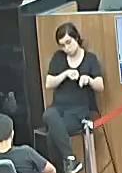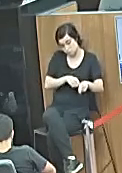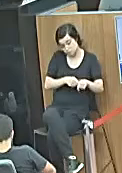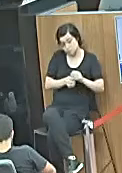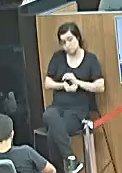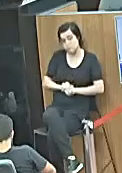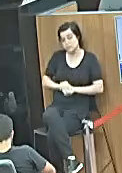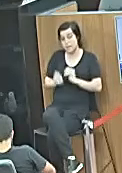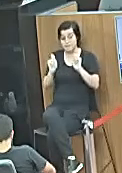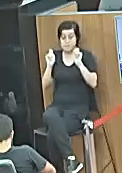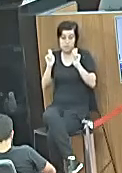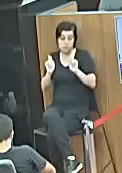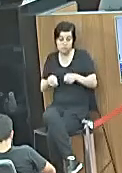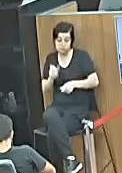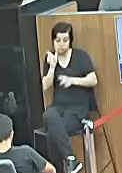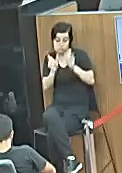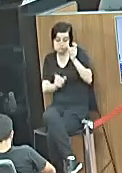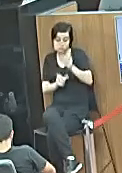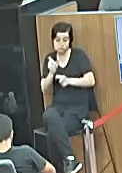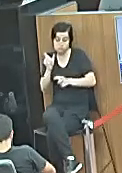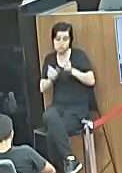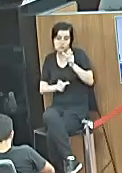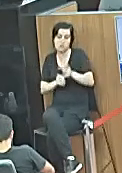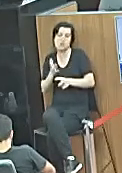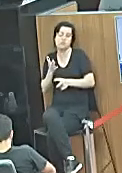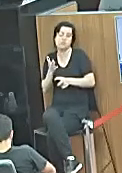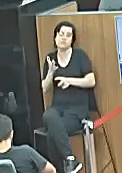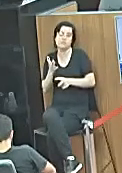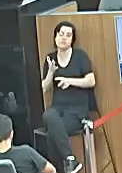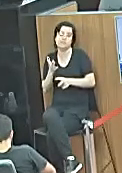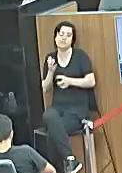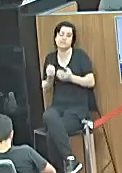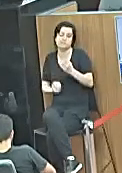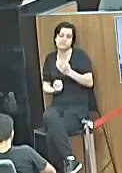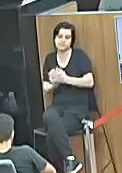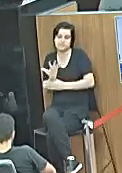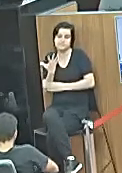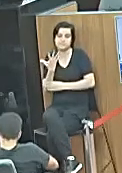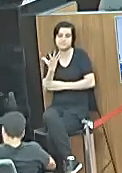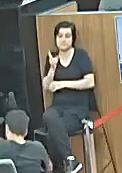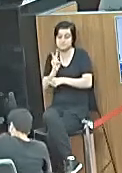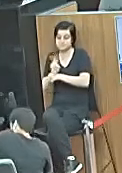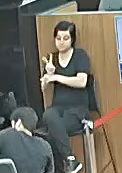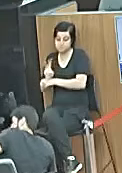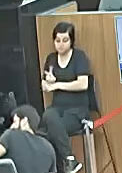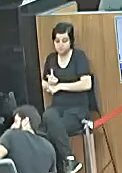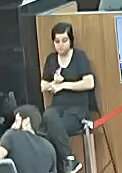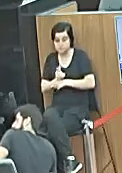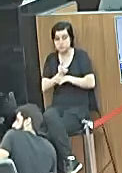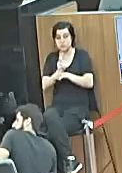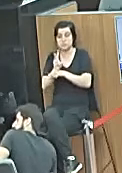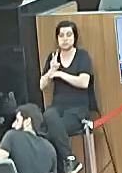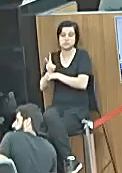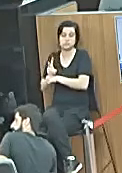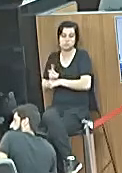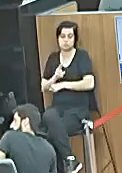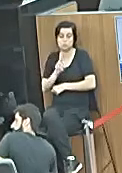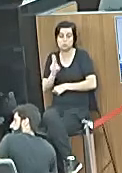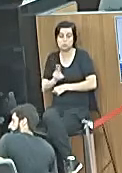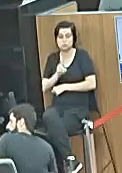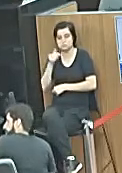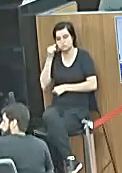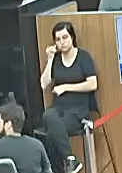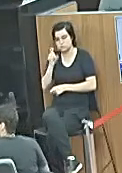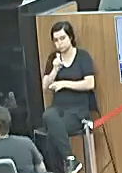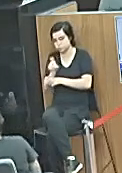capacitação de agentes populares para implantação da vigilância popular do uso de agrotóxico